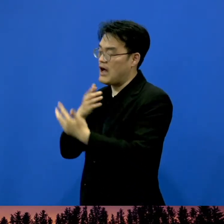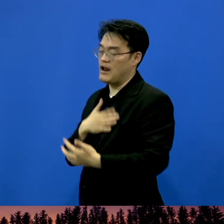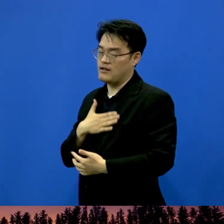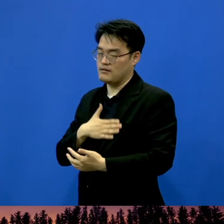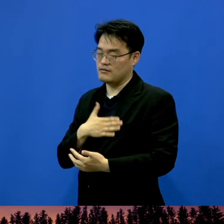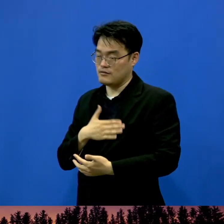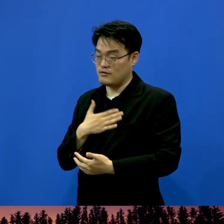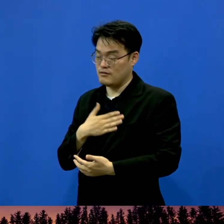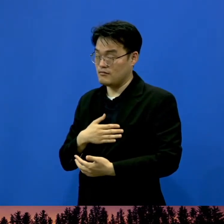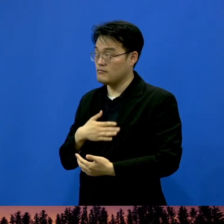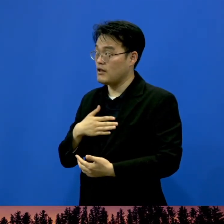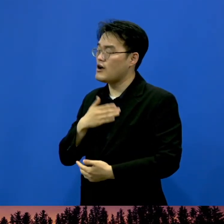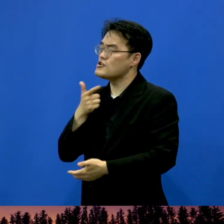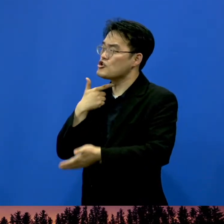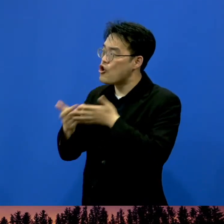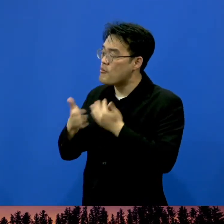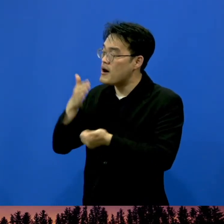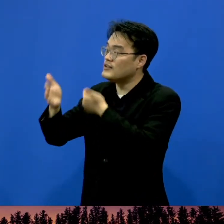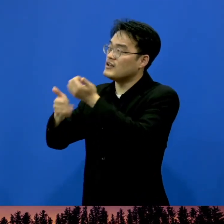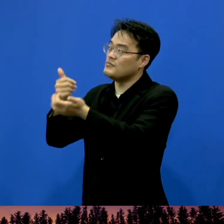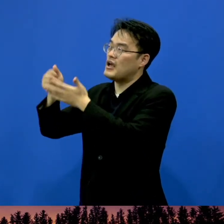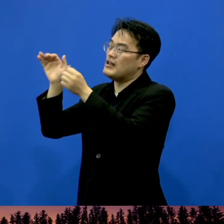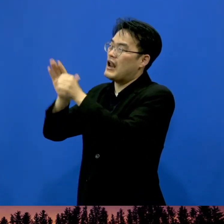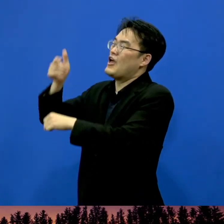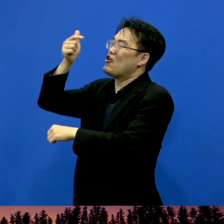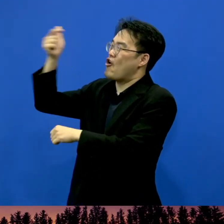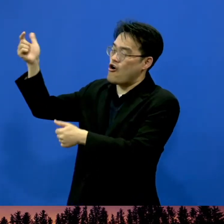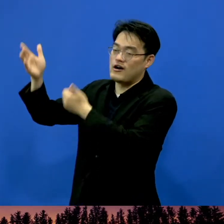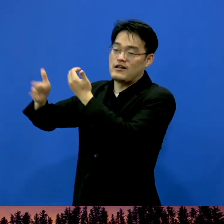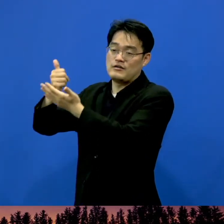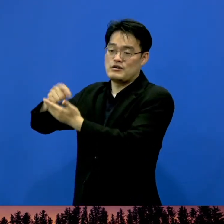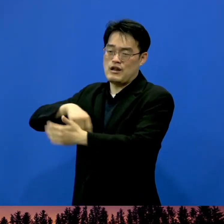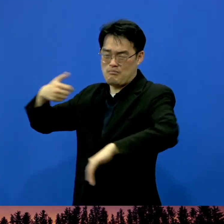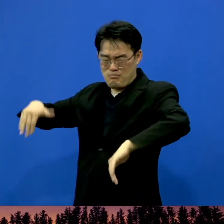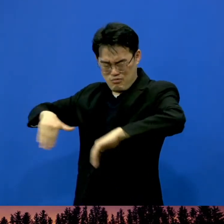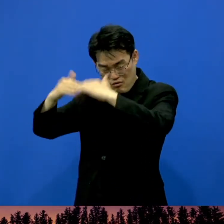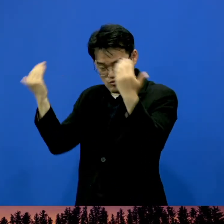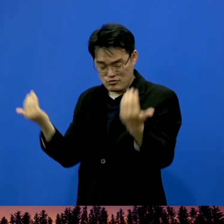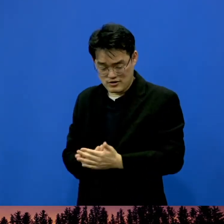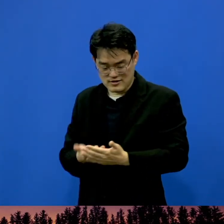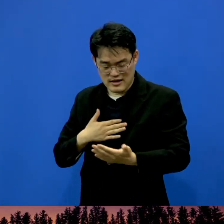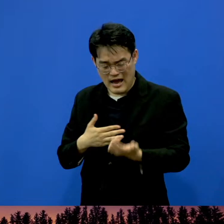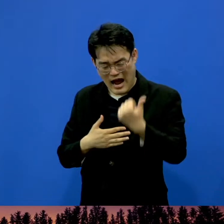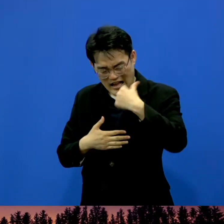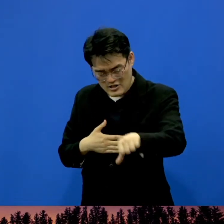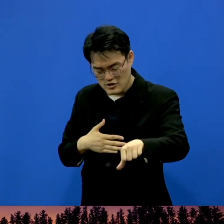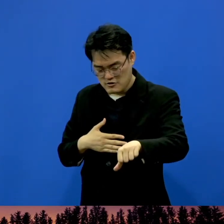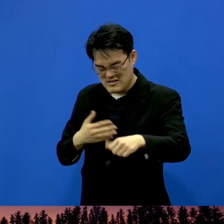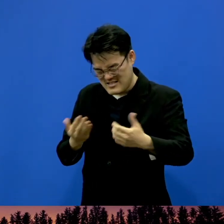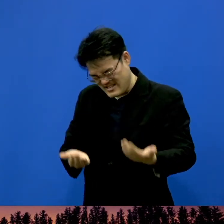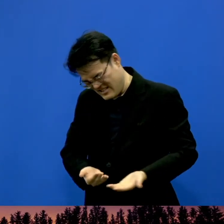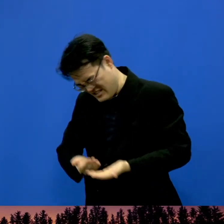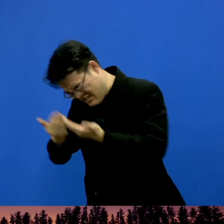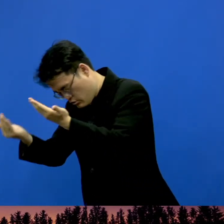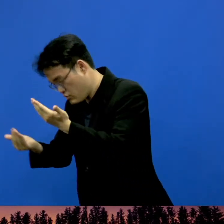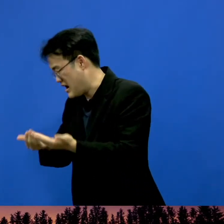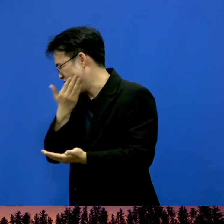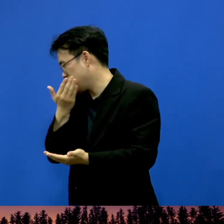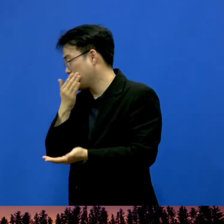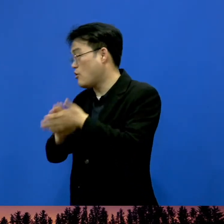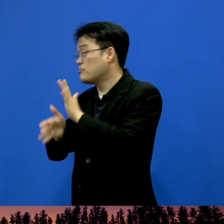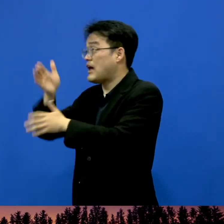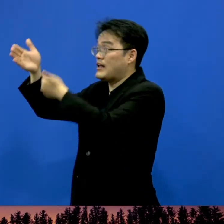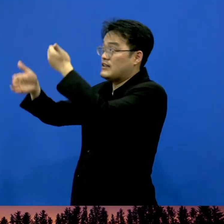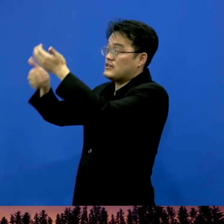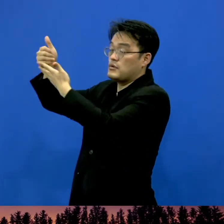하나님은 너무도 사랑이 많으신 하나님. 자신의 모든 것을 드려도 아깝지 않으실 분이 하나님이라는 것을 그의